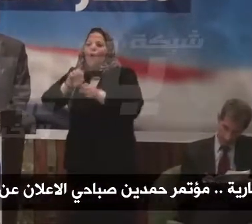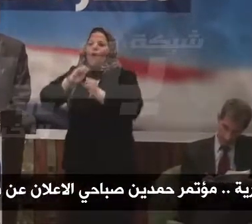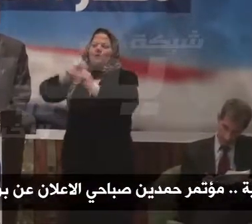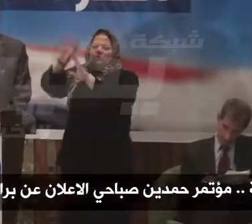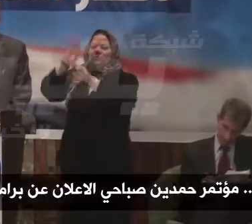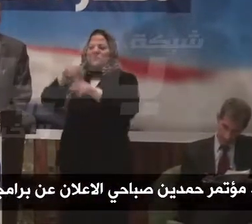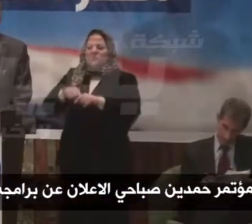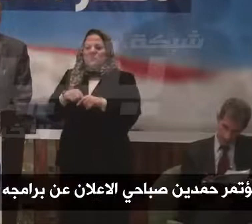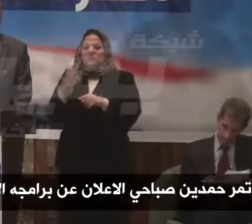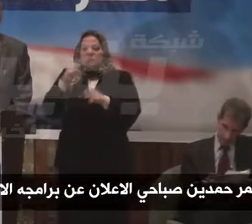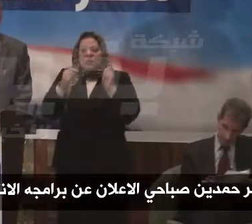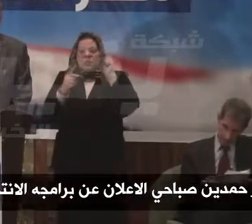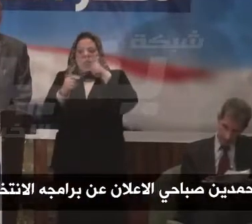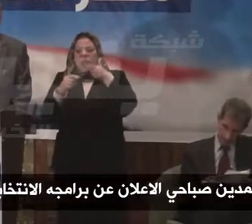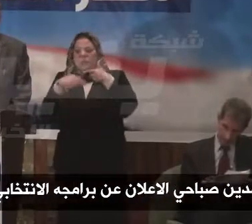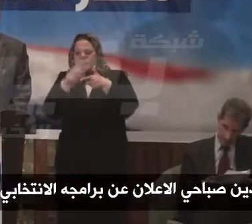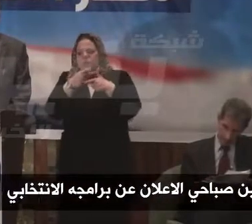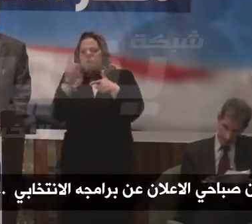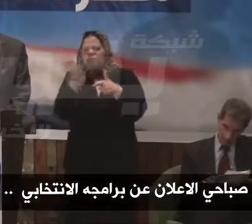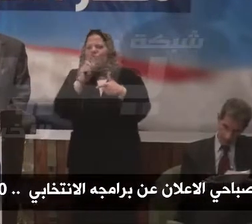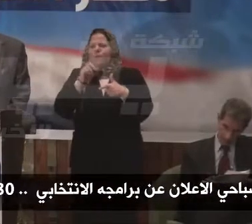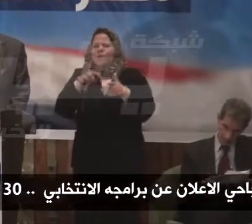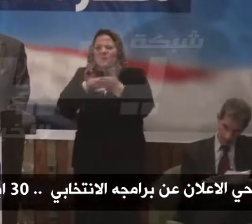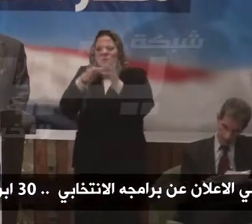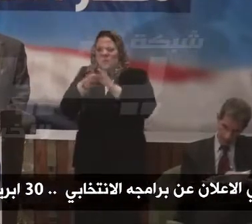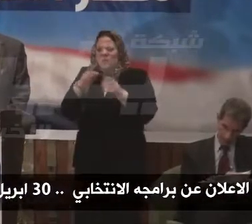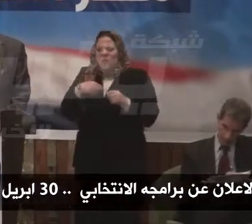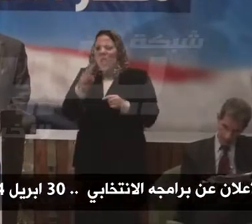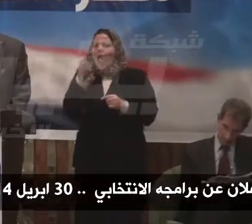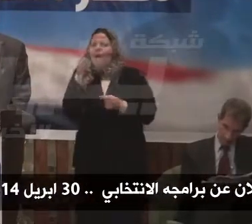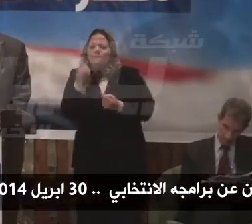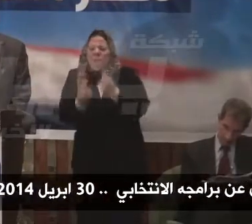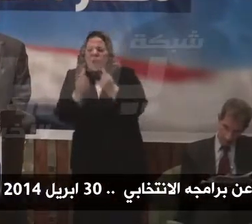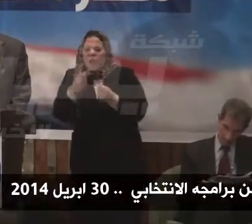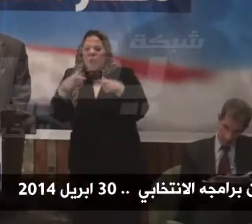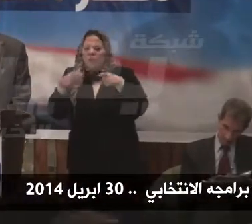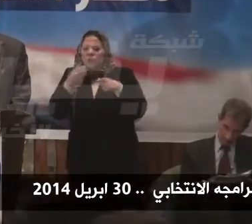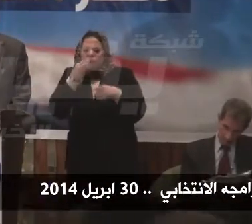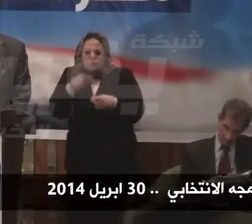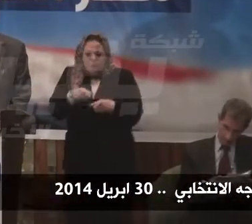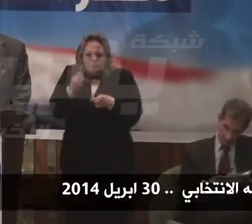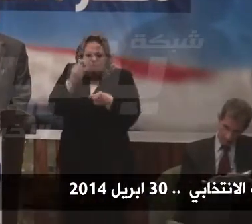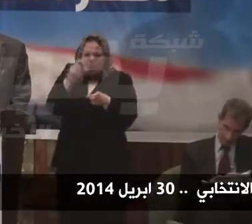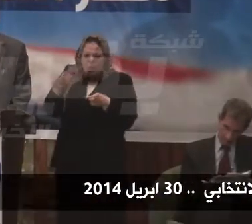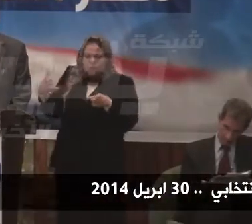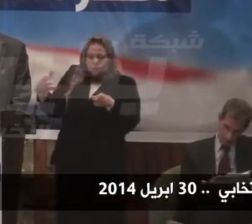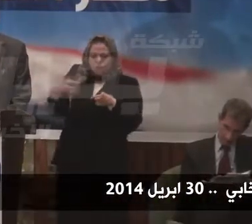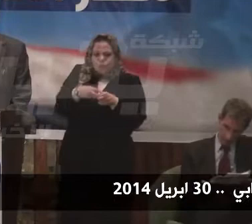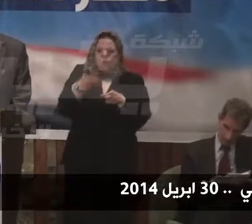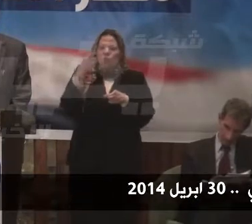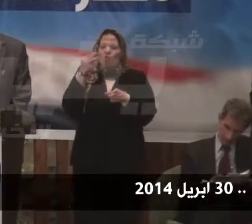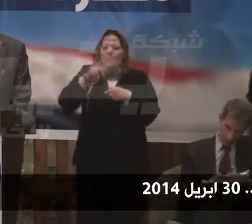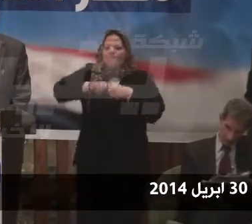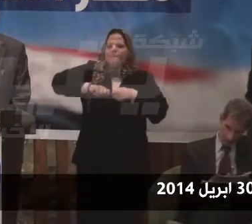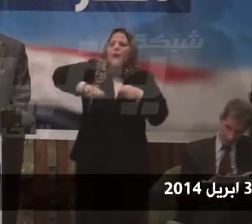لا يمكن أن نعقل أن استهلاك الفرد في مصر من مياه الشرب يبلغ 300 لتر يوميا في